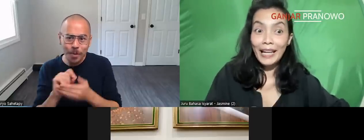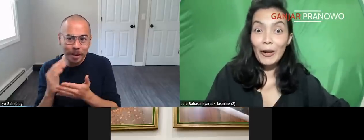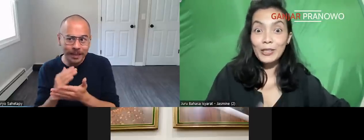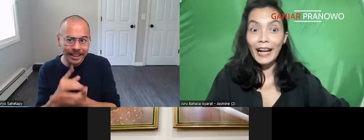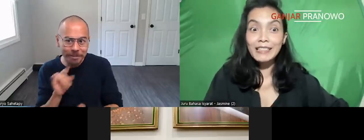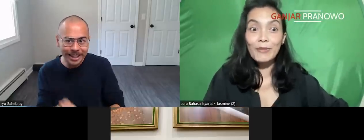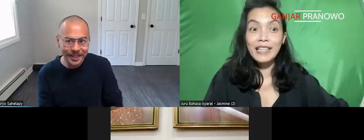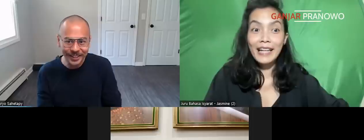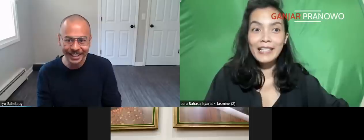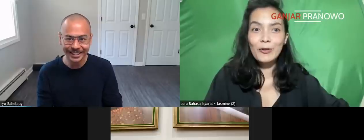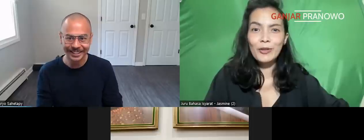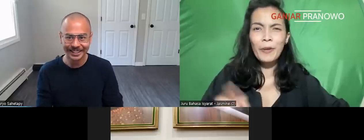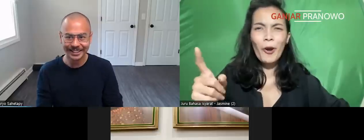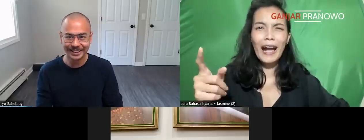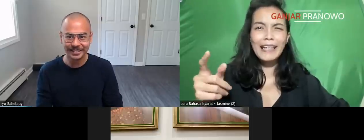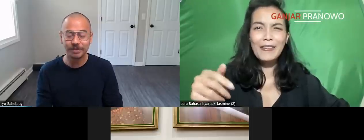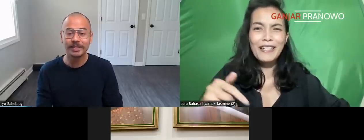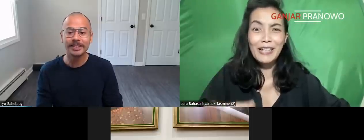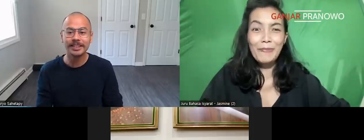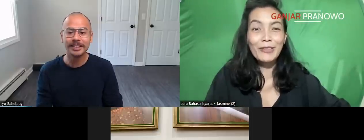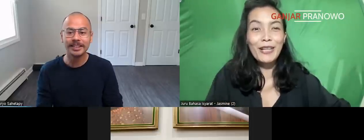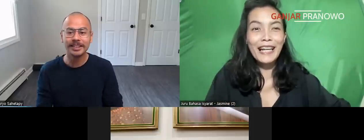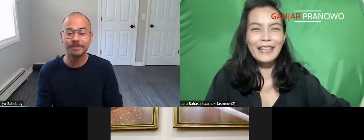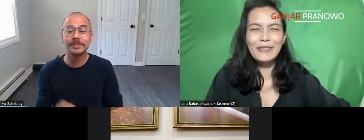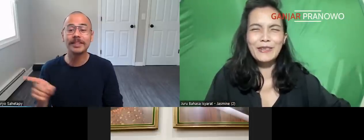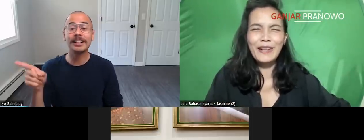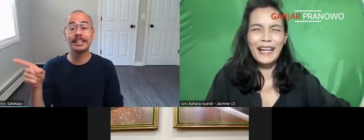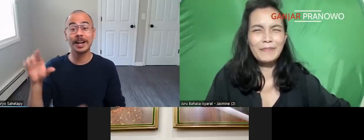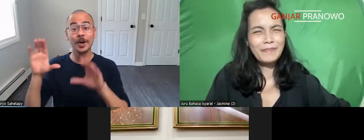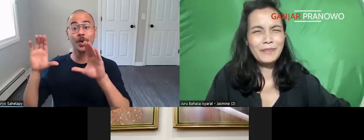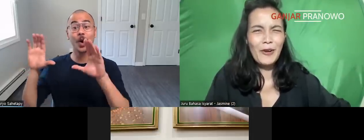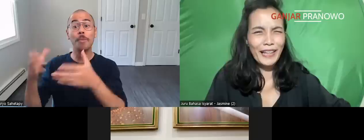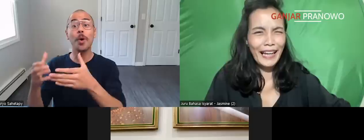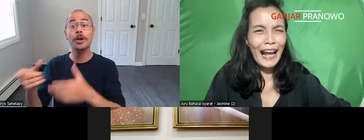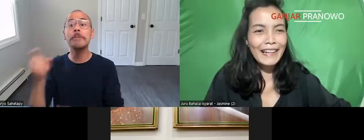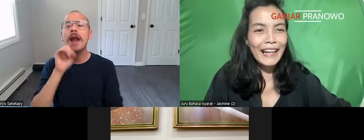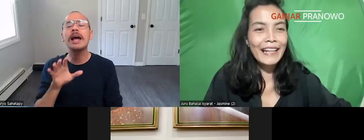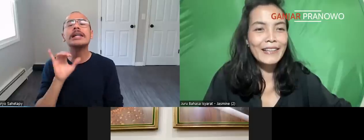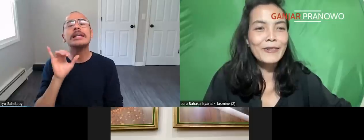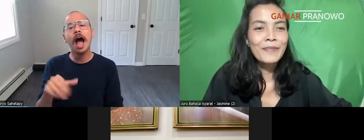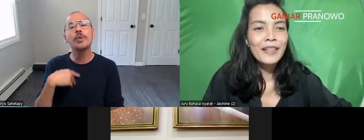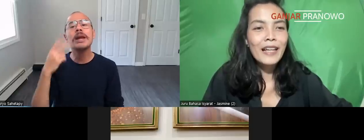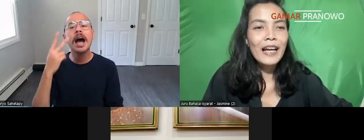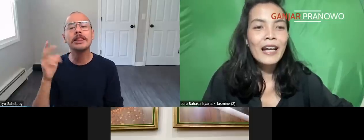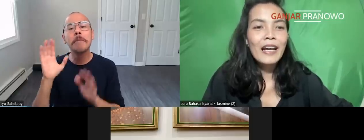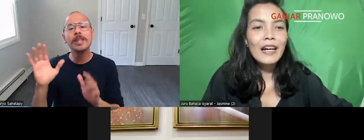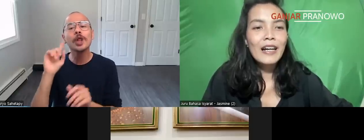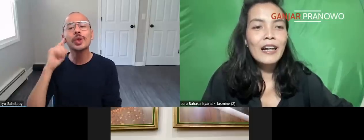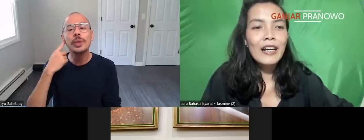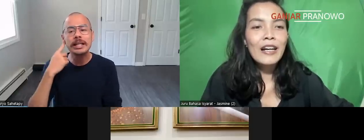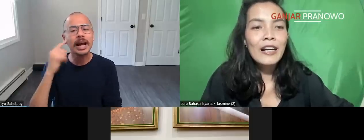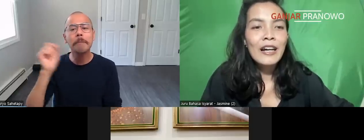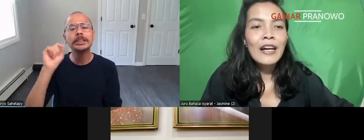Amerika loh saya ngajar Bahasa Inggris loh tapi kok di Indonesia ada peraturan kayak gitu tuh kayak Oke aneh gitu nah